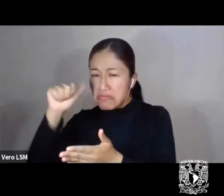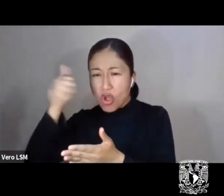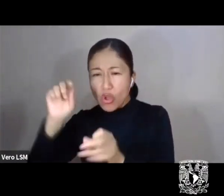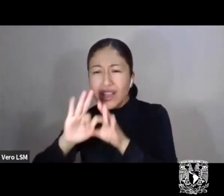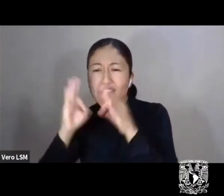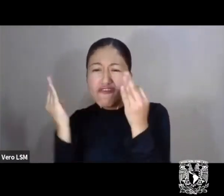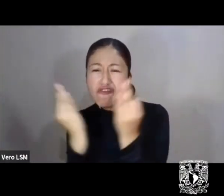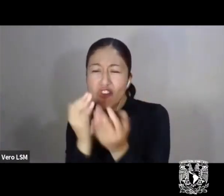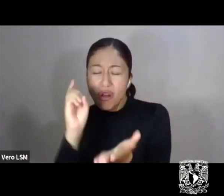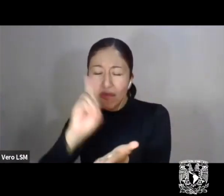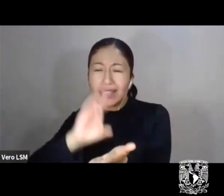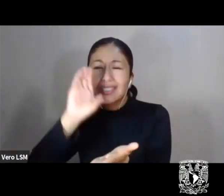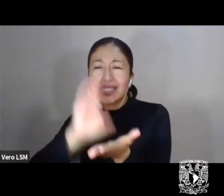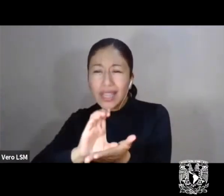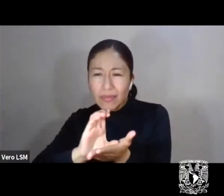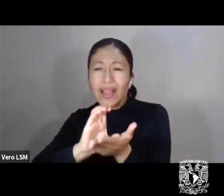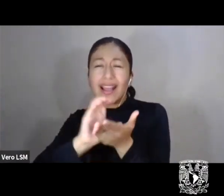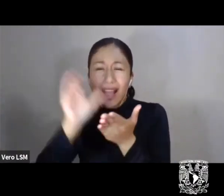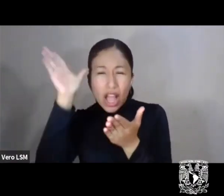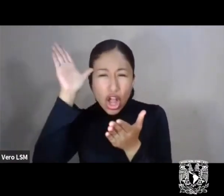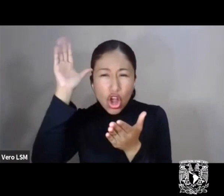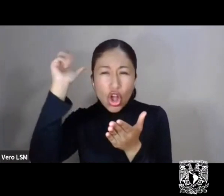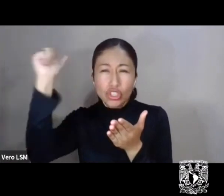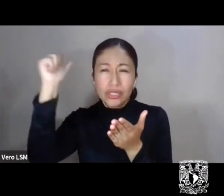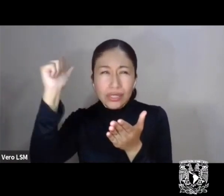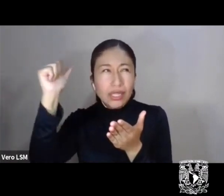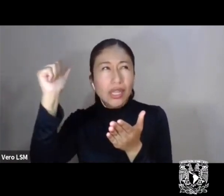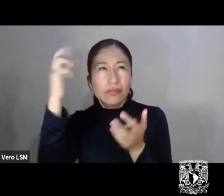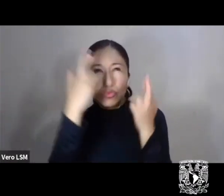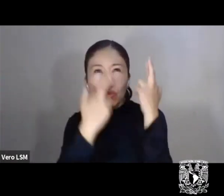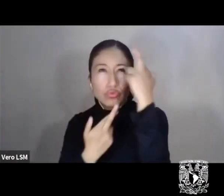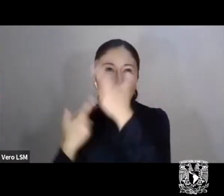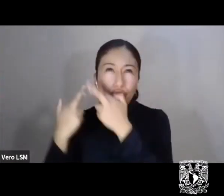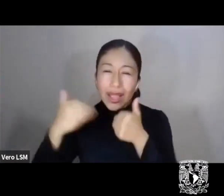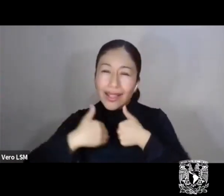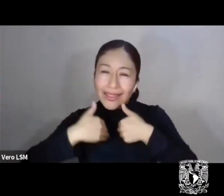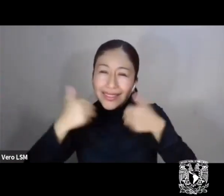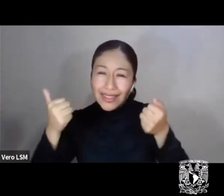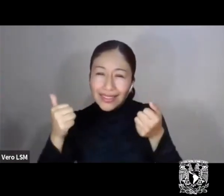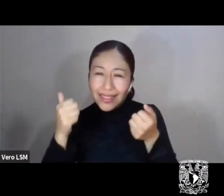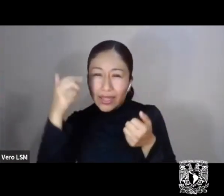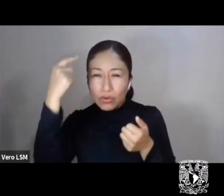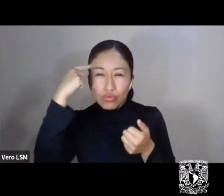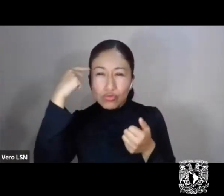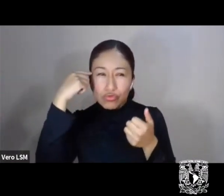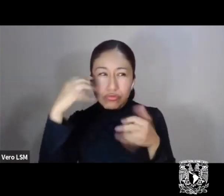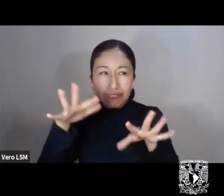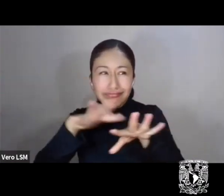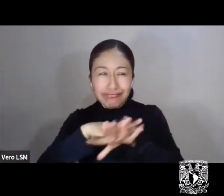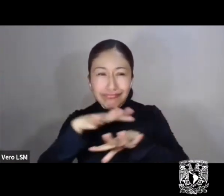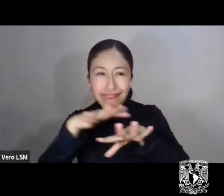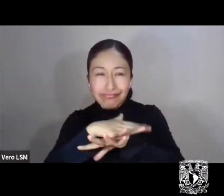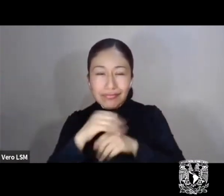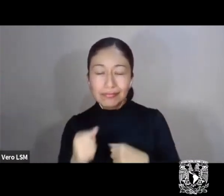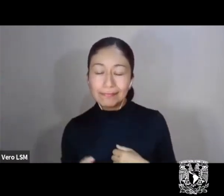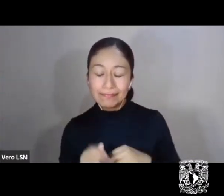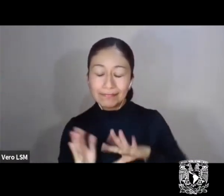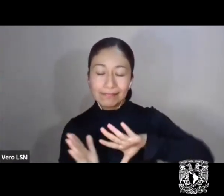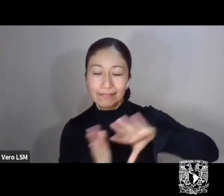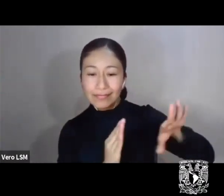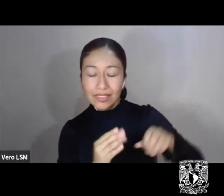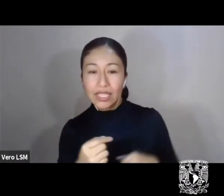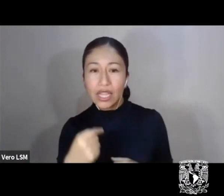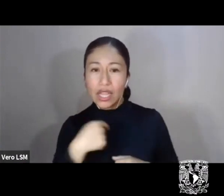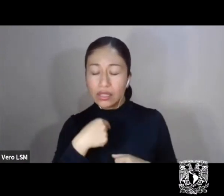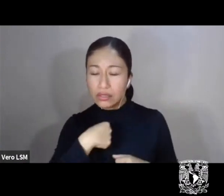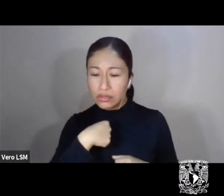esto acabo de verlo en un comercial, de lo bien que según el Duque estamos en Colombia. Tengo rabia, el gobierno no solo